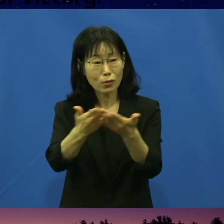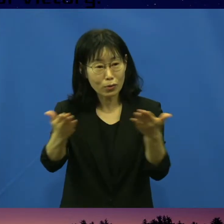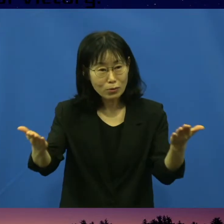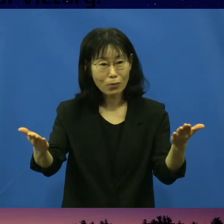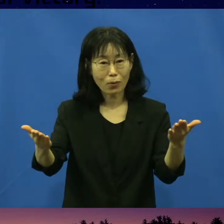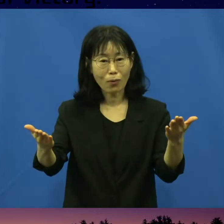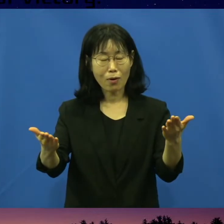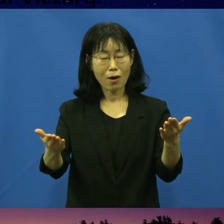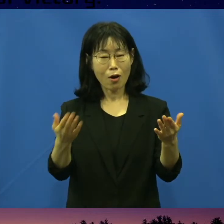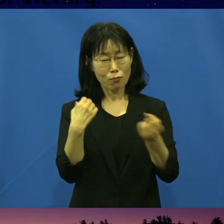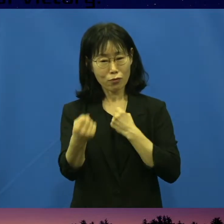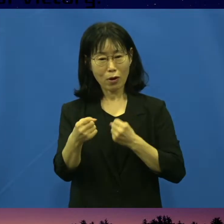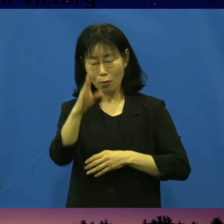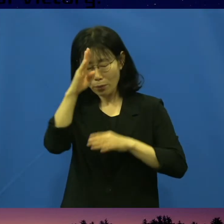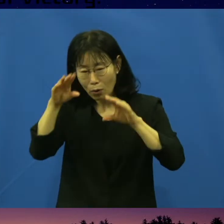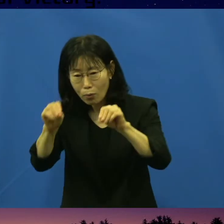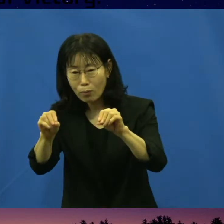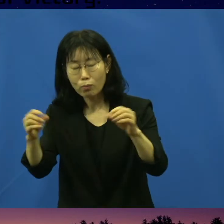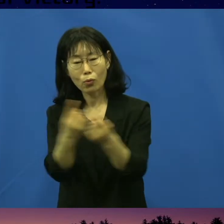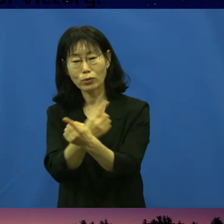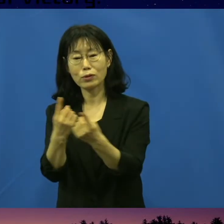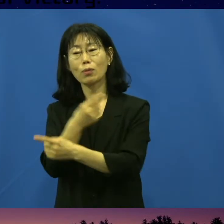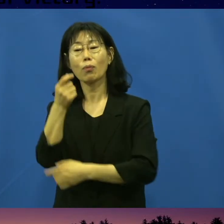안 나.